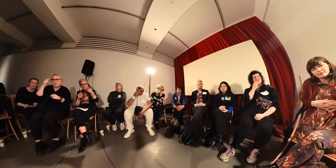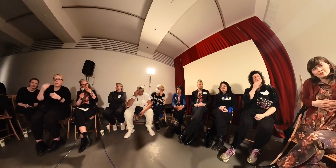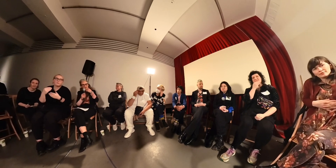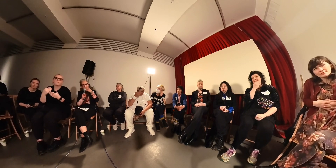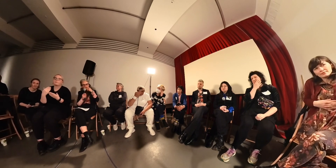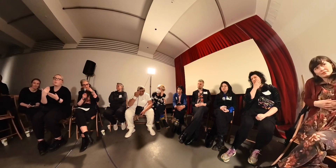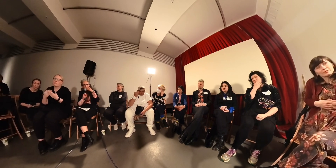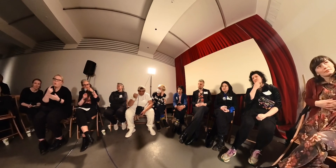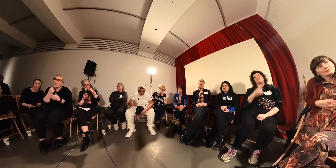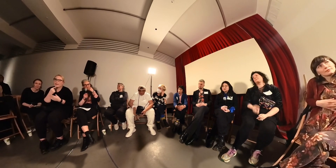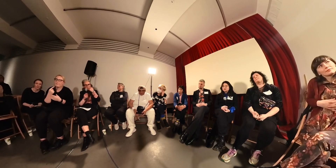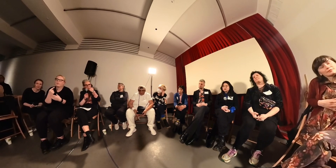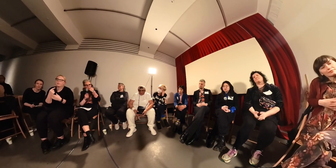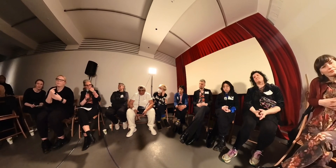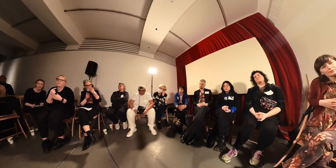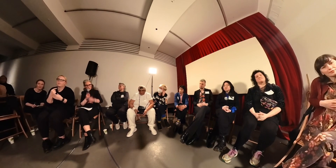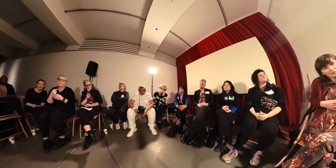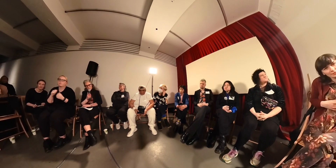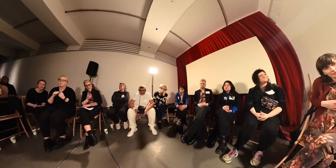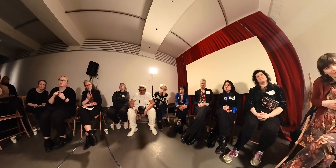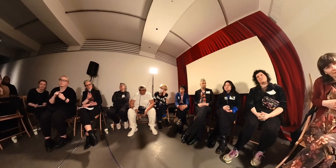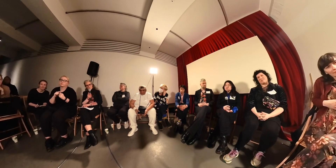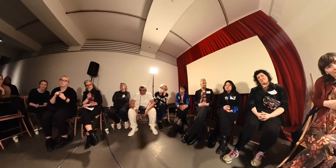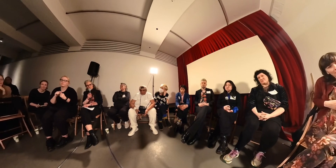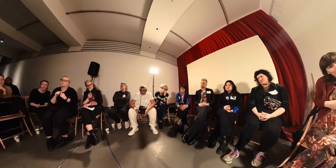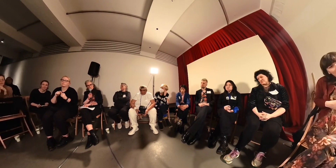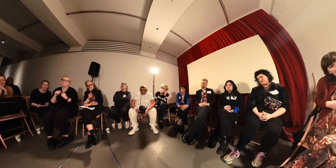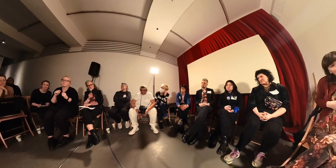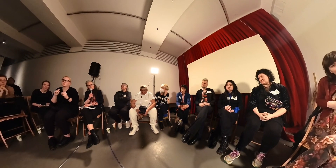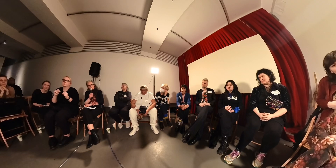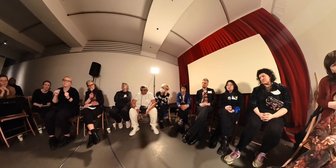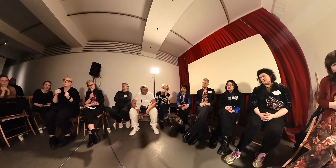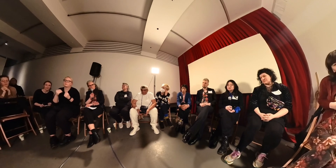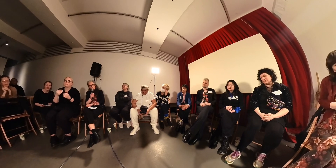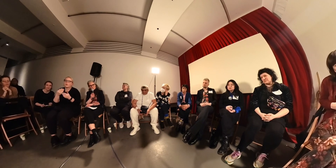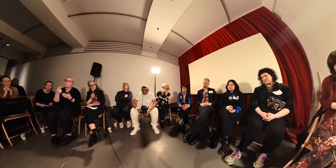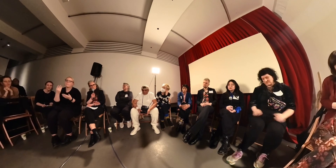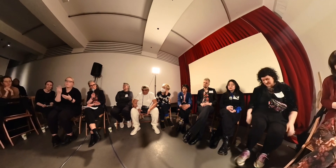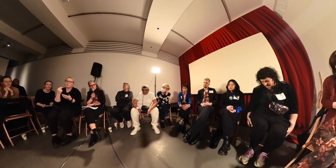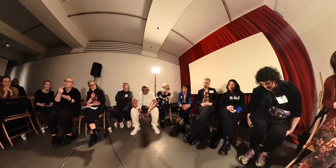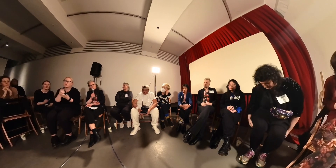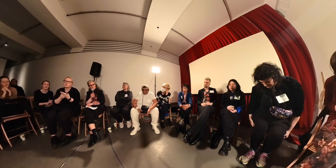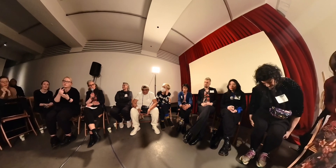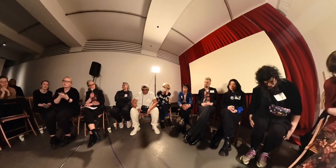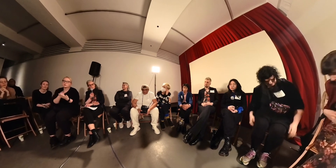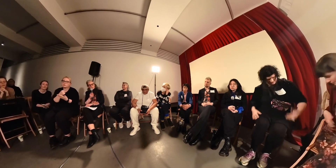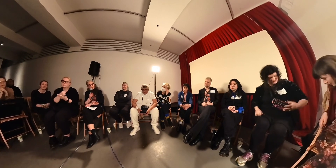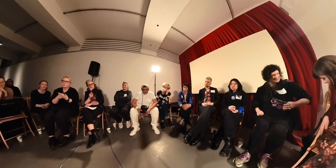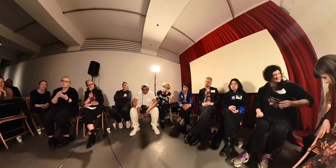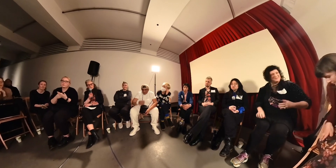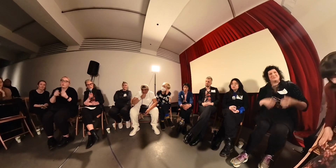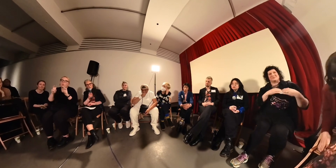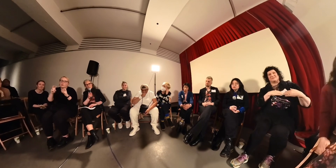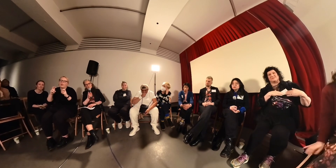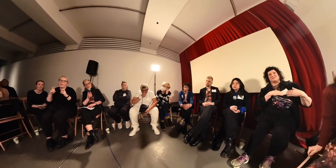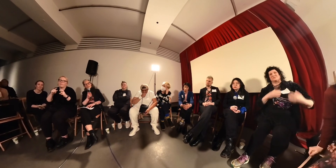uvedený v Revý prostor, který mi jako hodně vlastně pomohl pochopit, o čem to